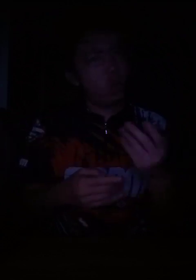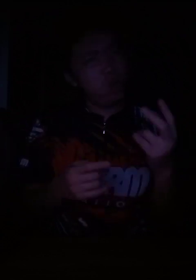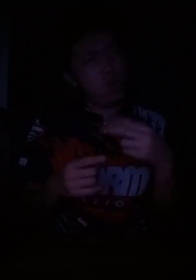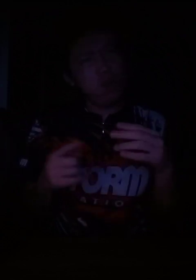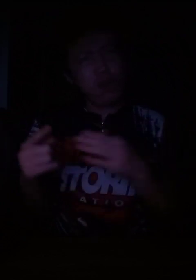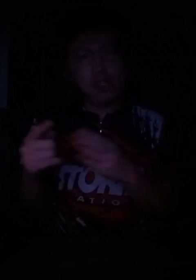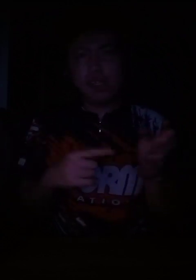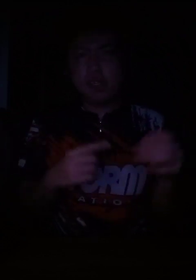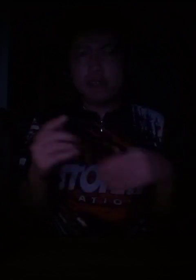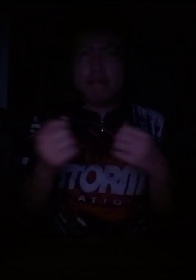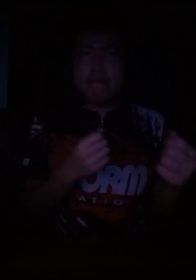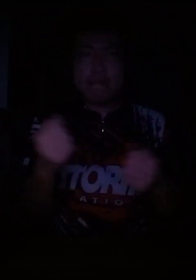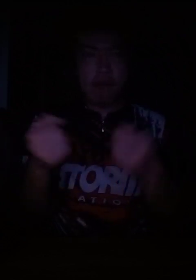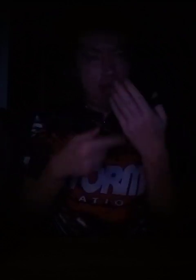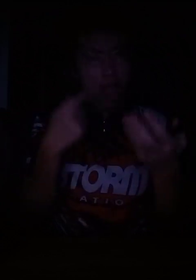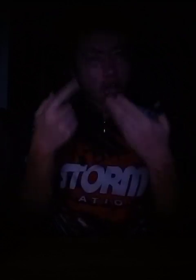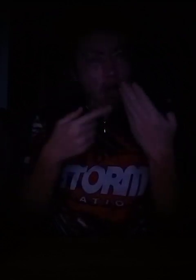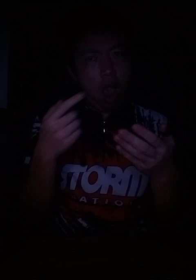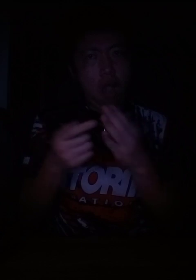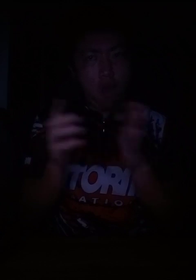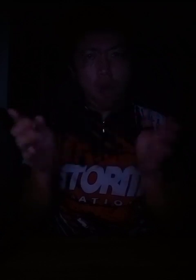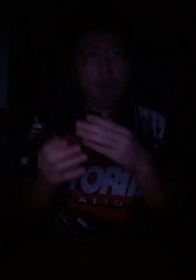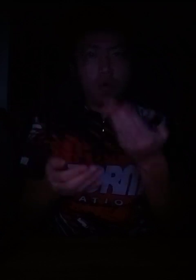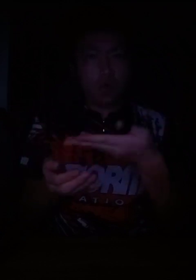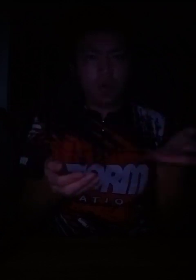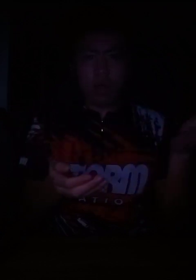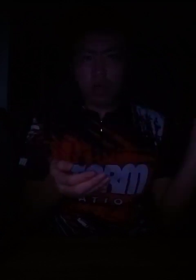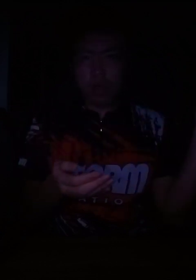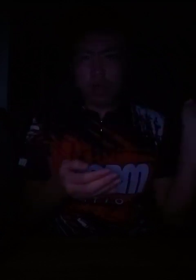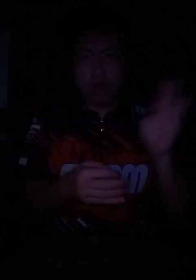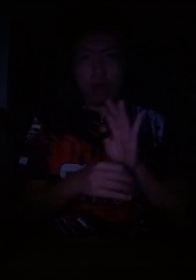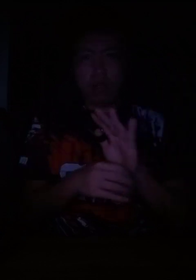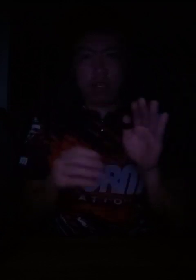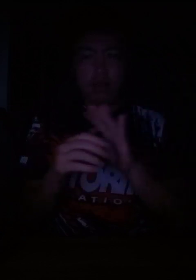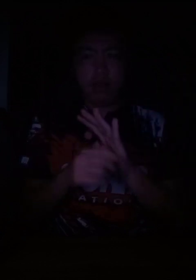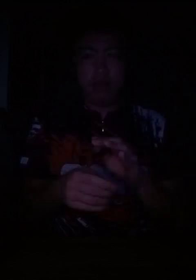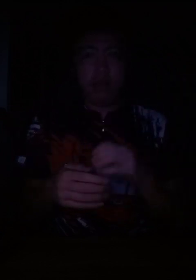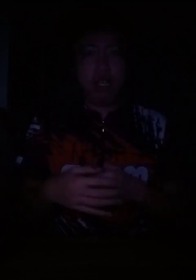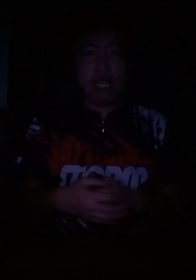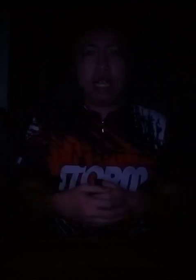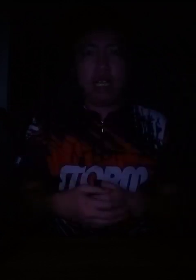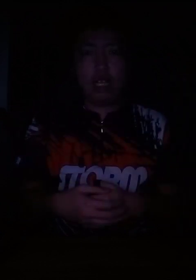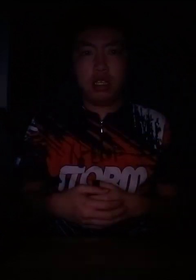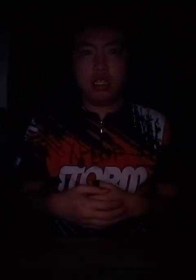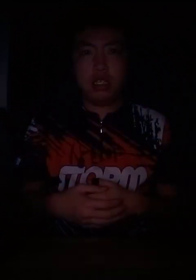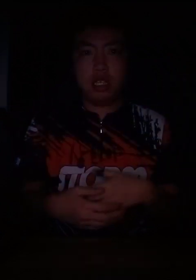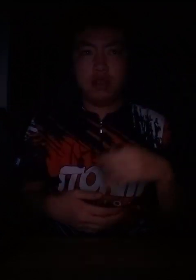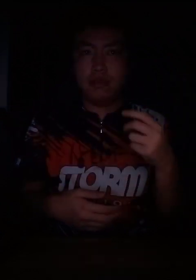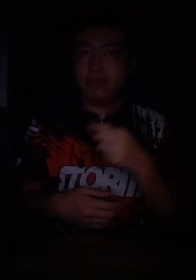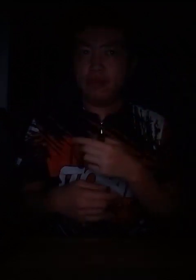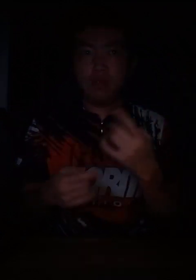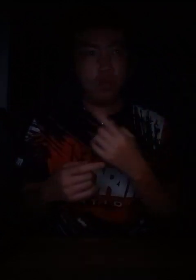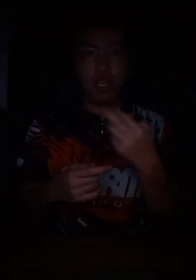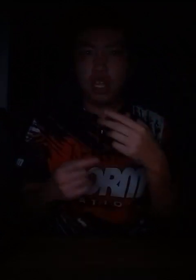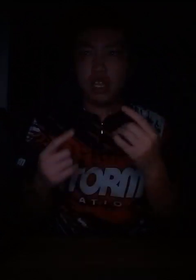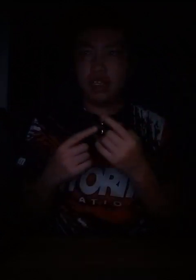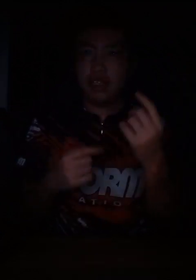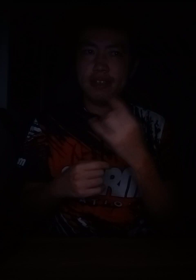출동한 경찰에겐 운전자와 합의했다고 말하고 돌려보냈다고 A씨는 말했습니다. 하지만 손 사장은 김모